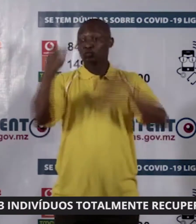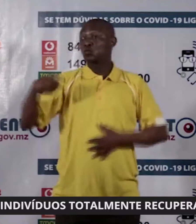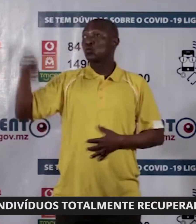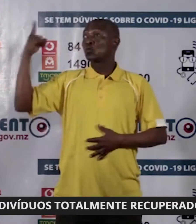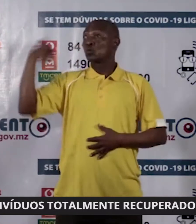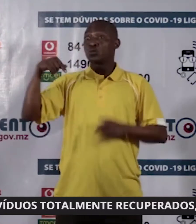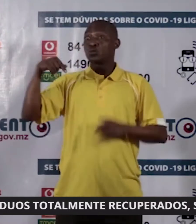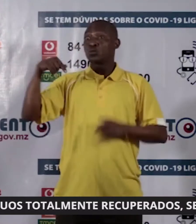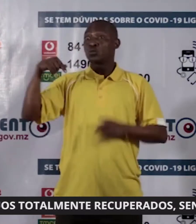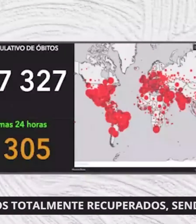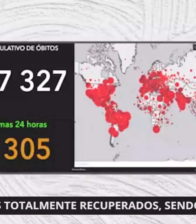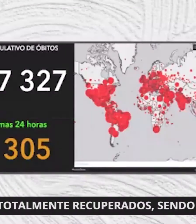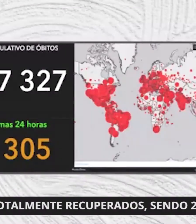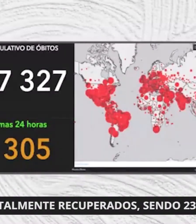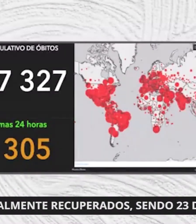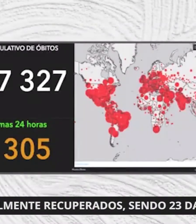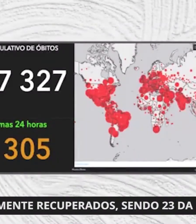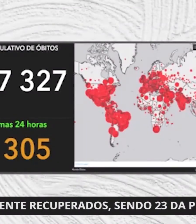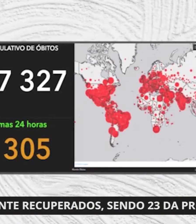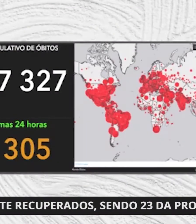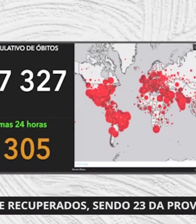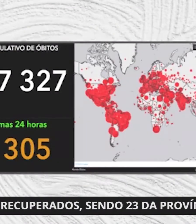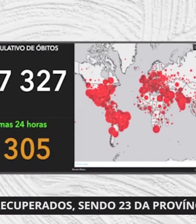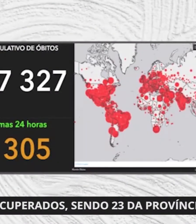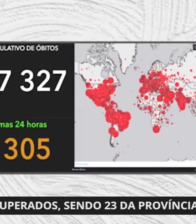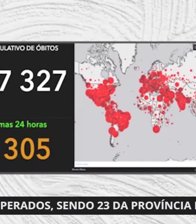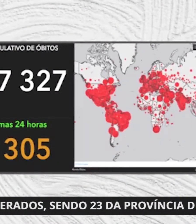existe atualmente no mundo um cumulativo de